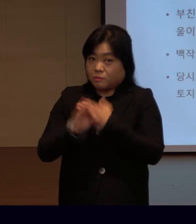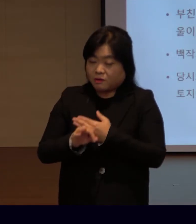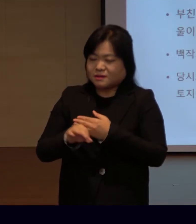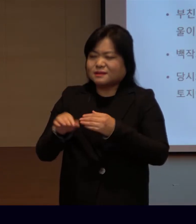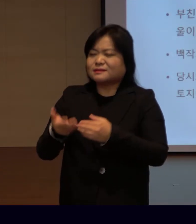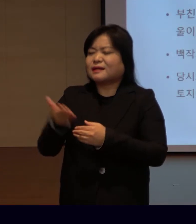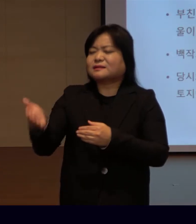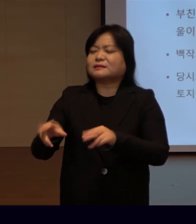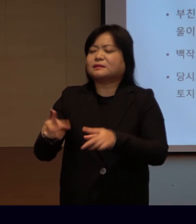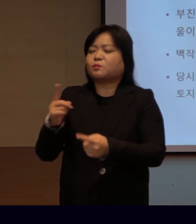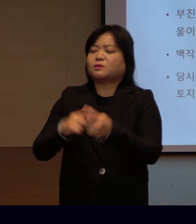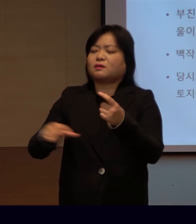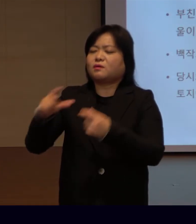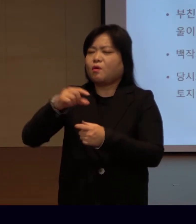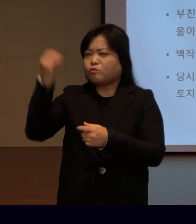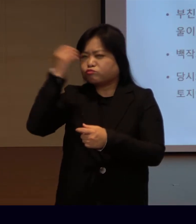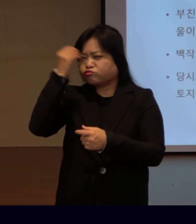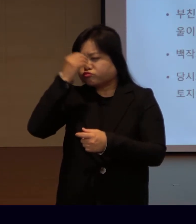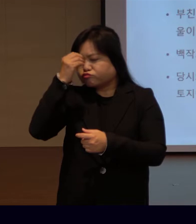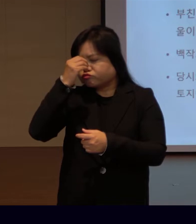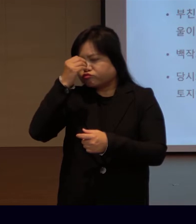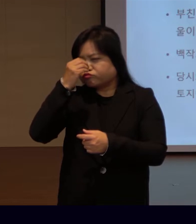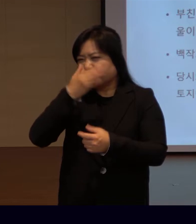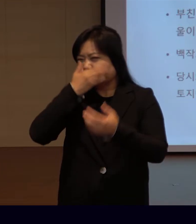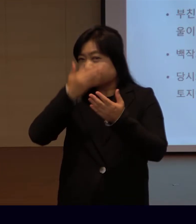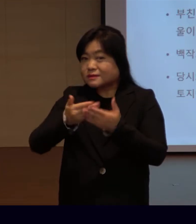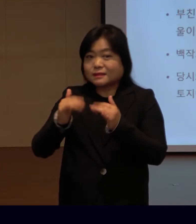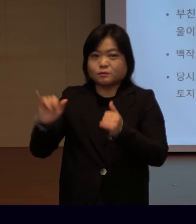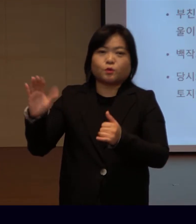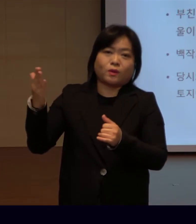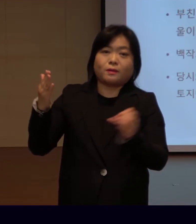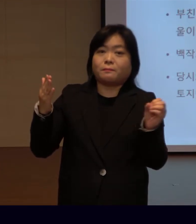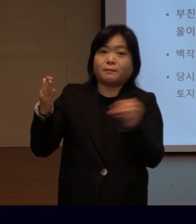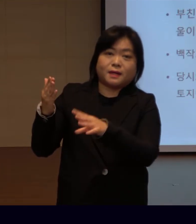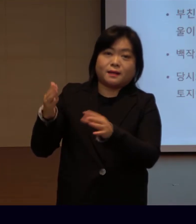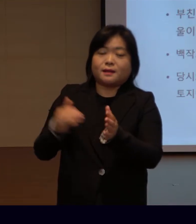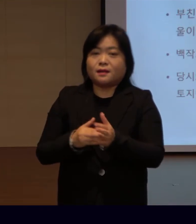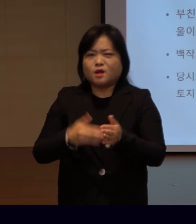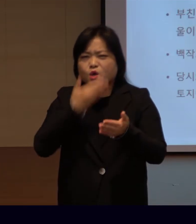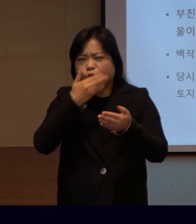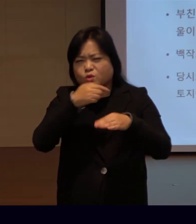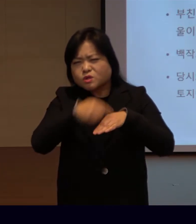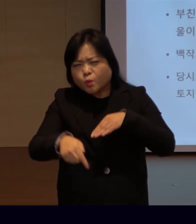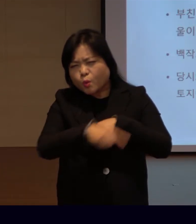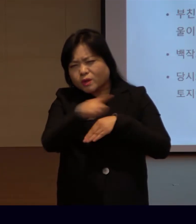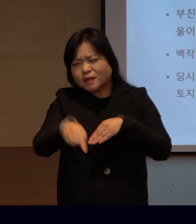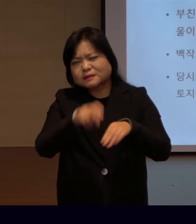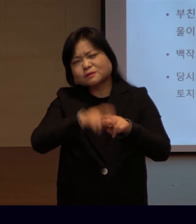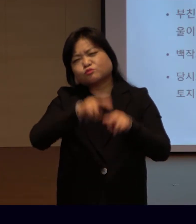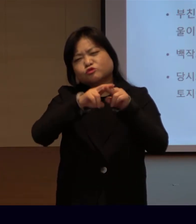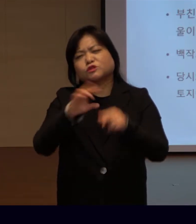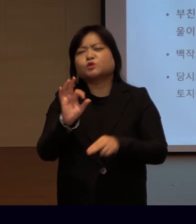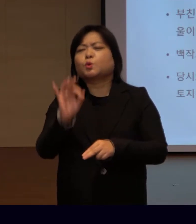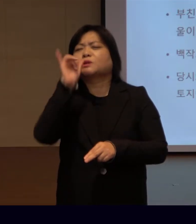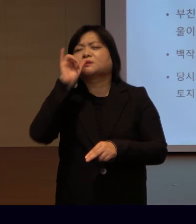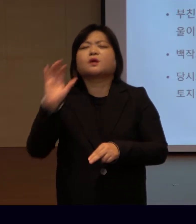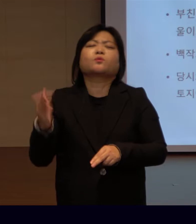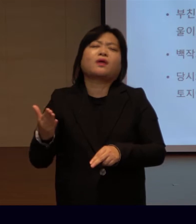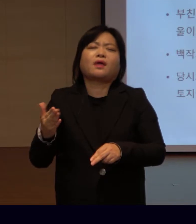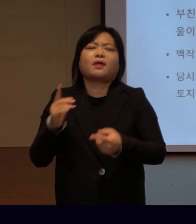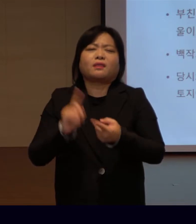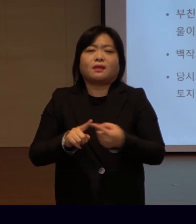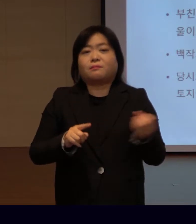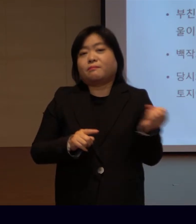지금보다 훨씬 더 고귀한 귀족이 될 수 있습니다. 이제 귀족이라는 신분은 돈이 있어야 진짜 귀족이다라는 얘기를